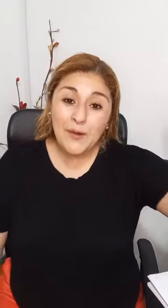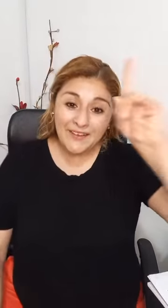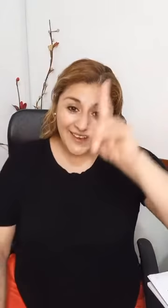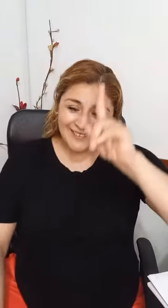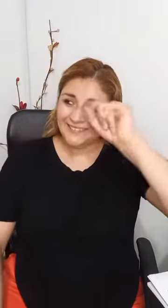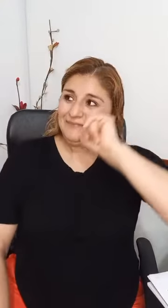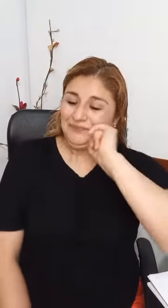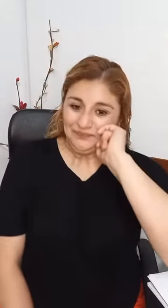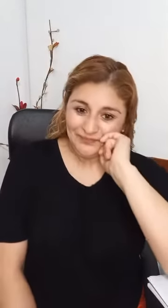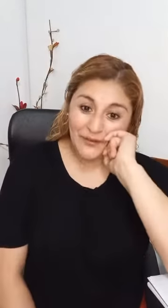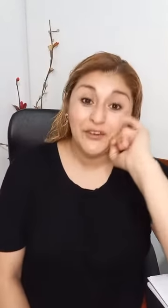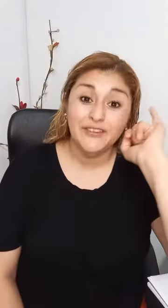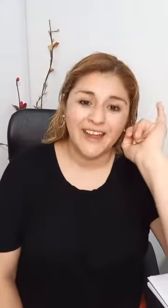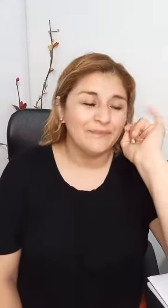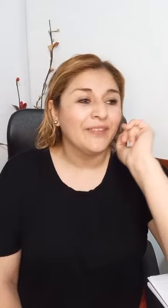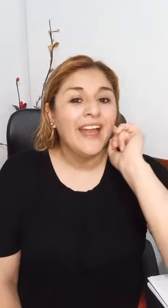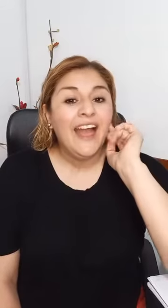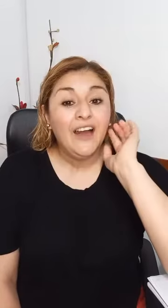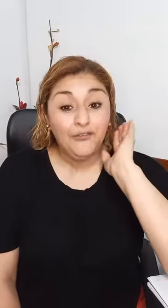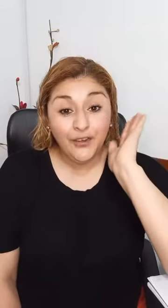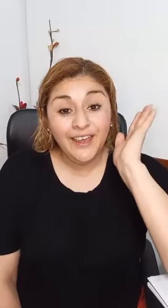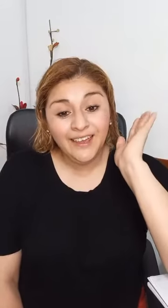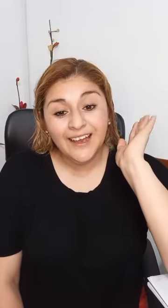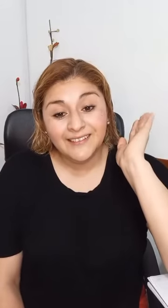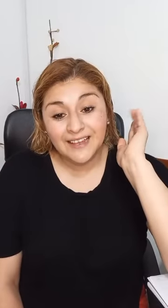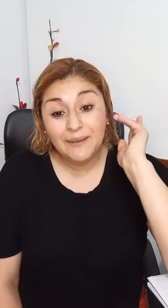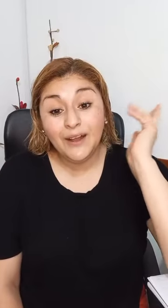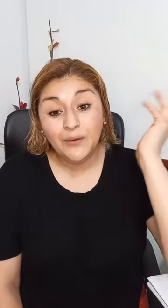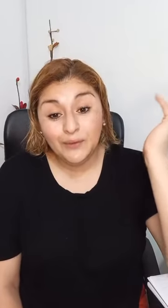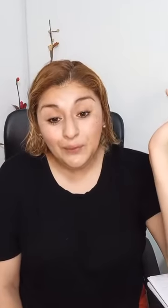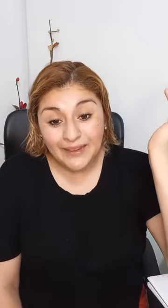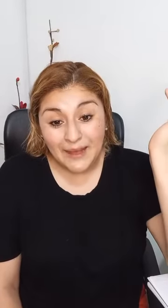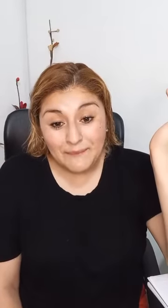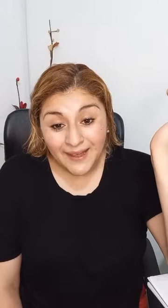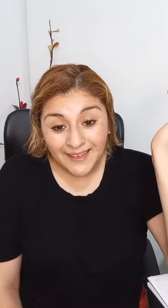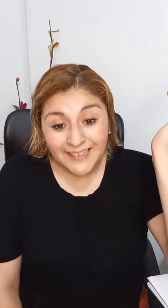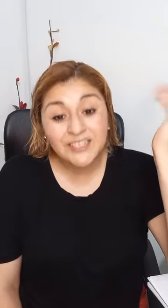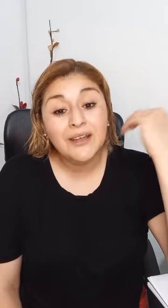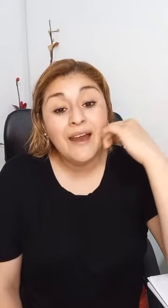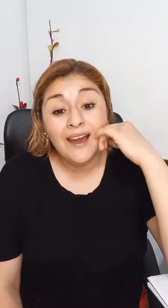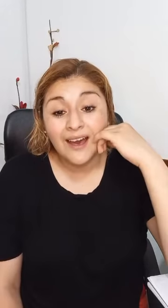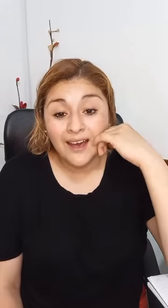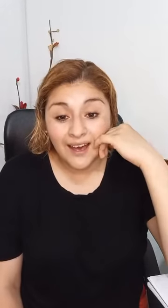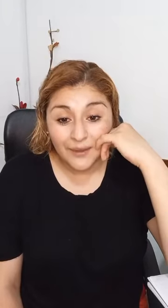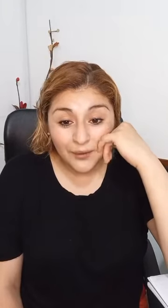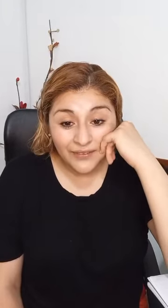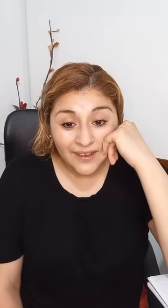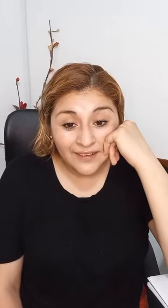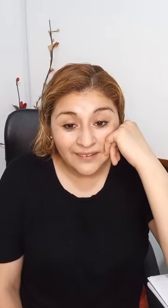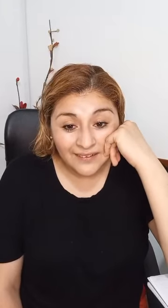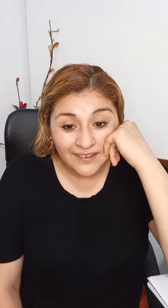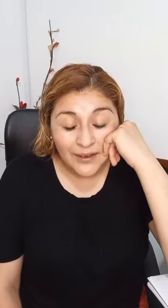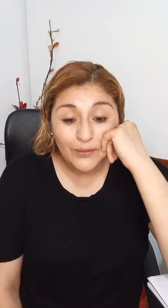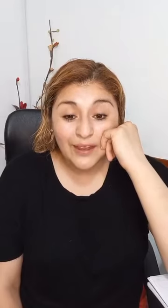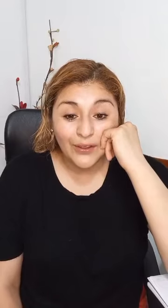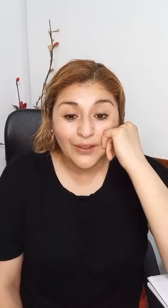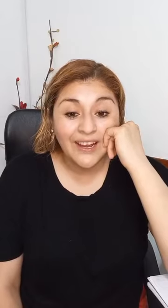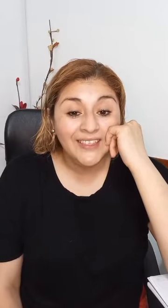Una vez, les voy a contar. Fui a hacerme la consulta. Mati, yo también... Ah, muy bien.